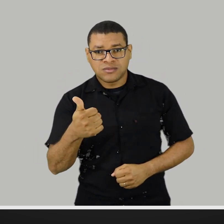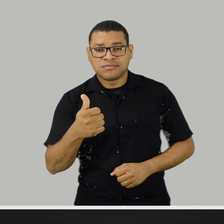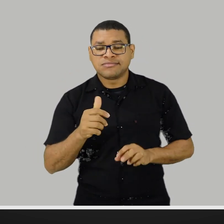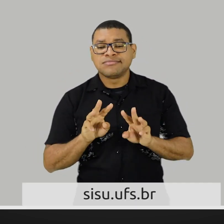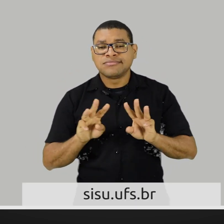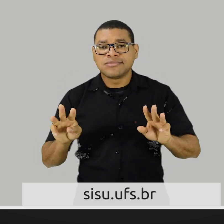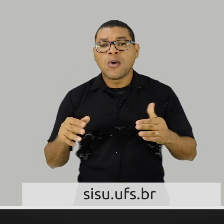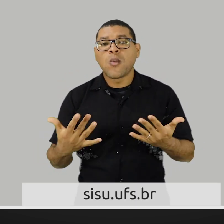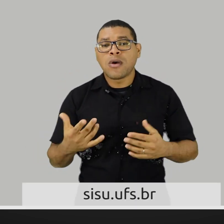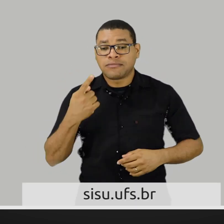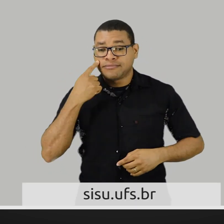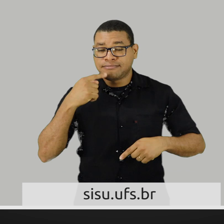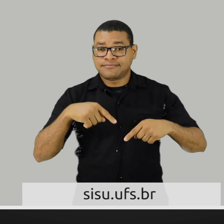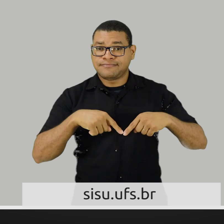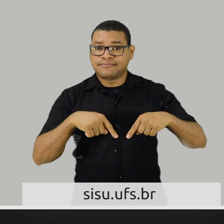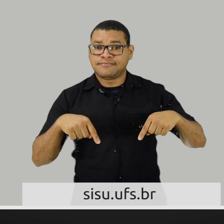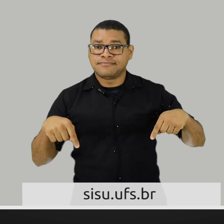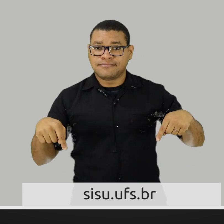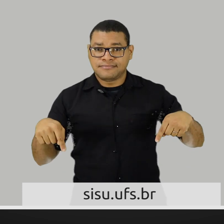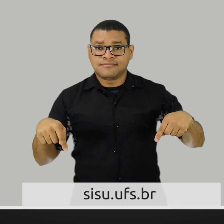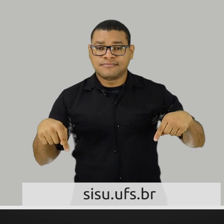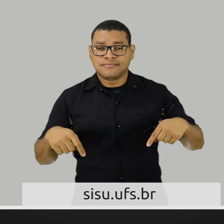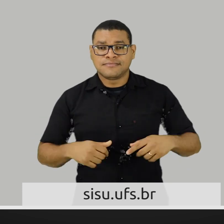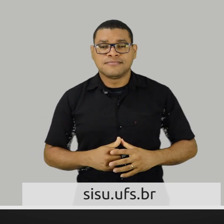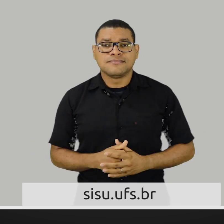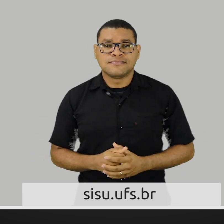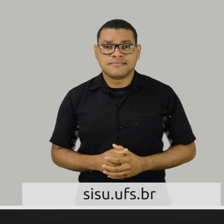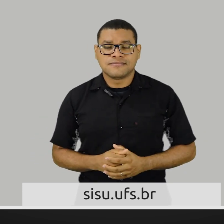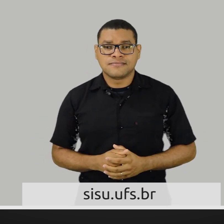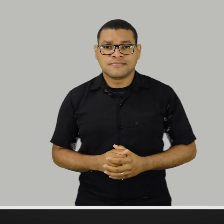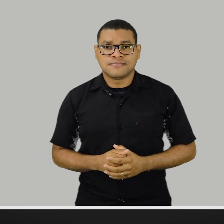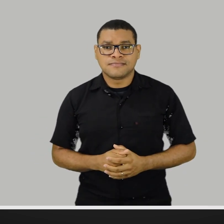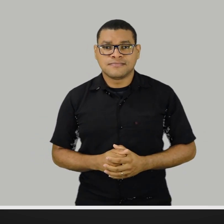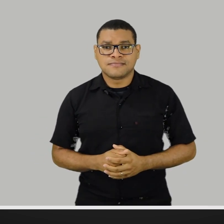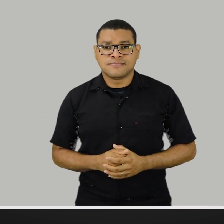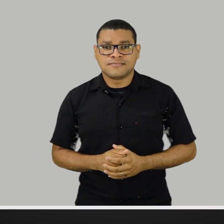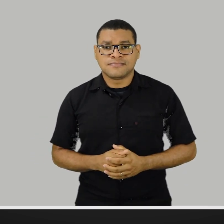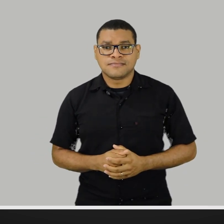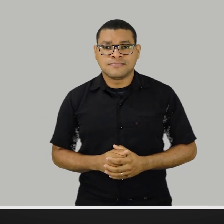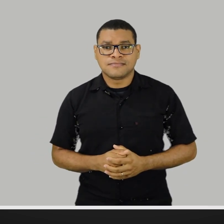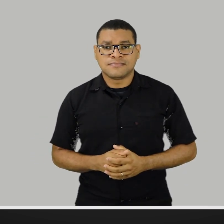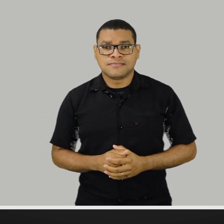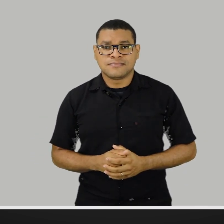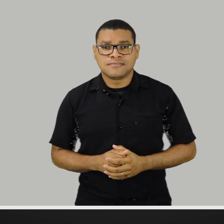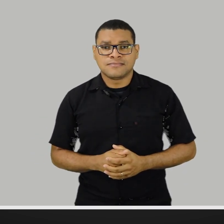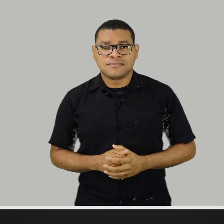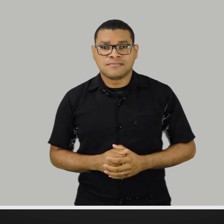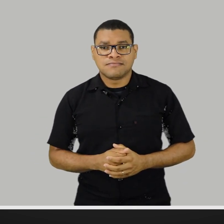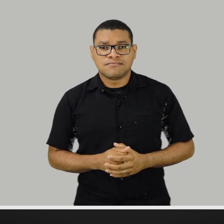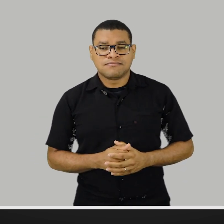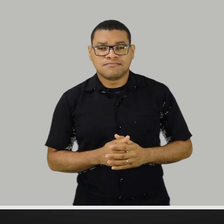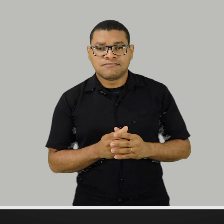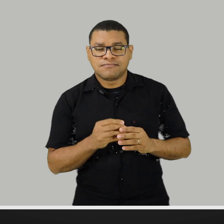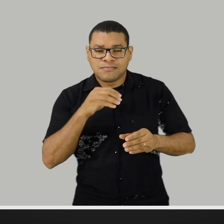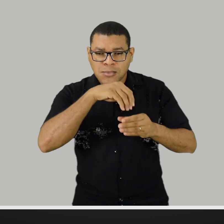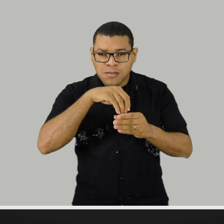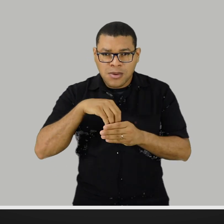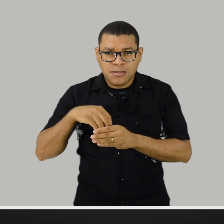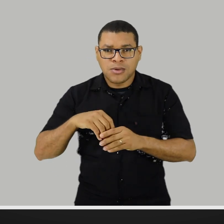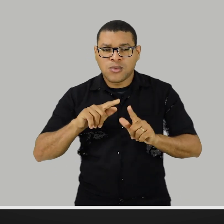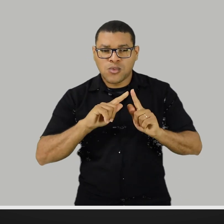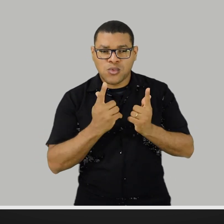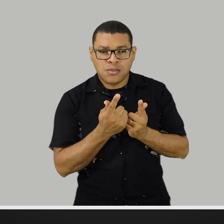no site sisu.ufs.br 19.2 a composição das turmas